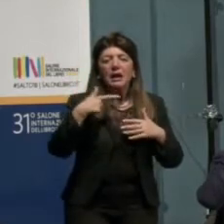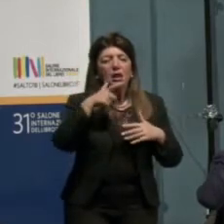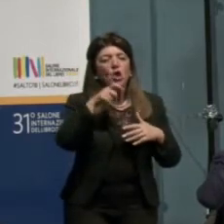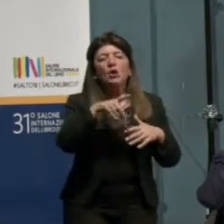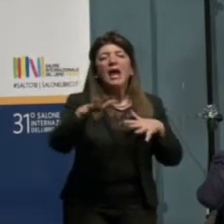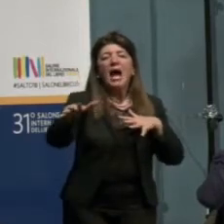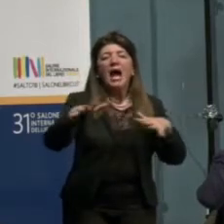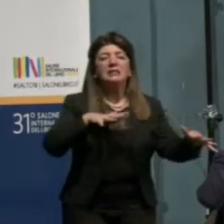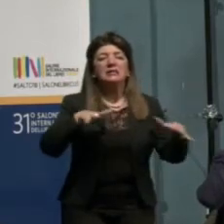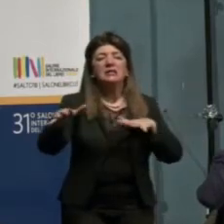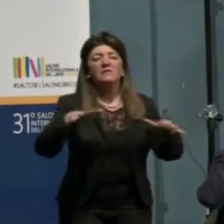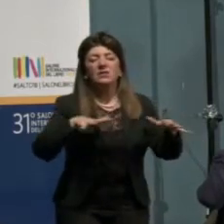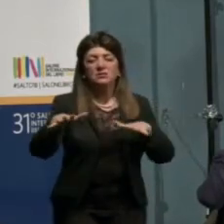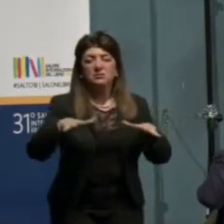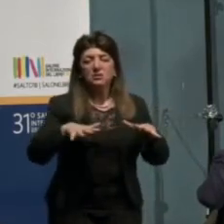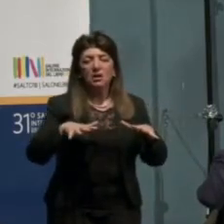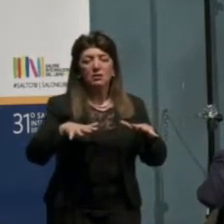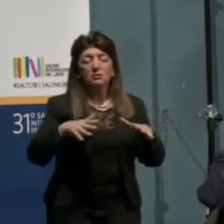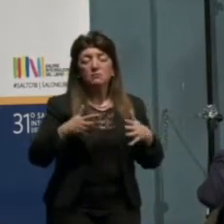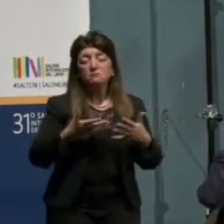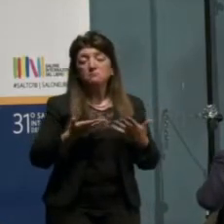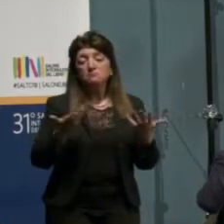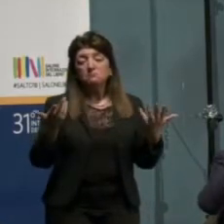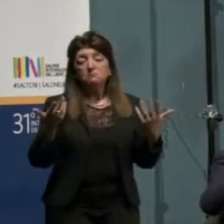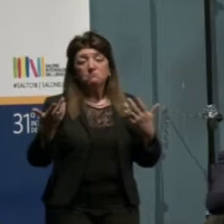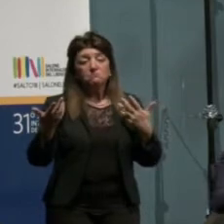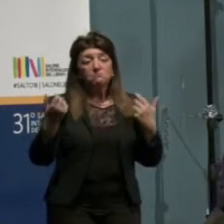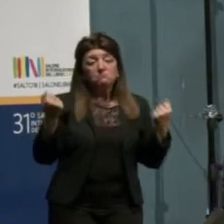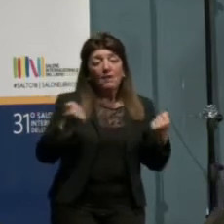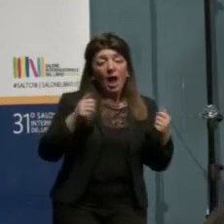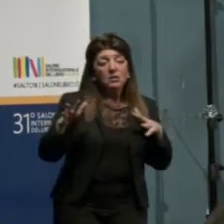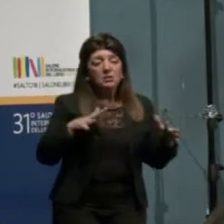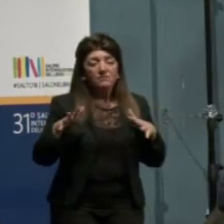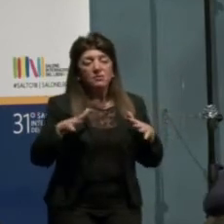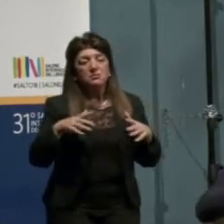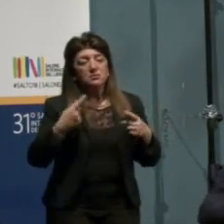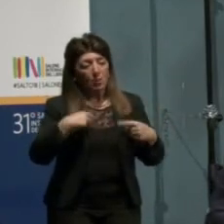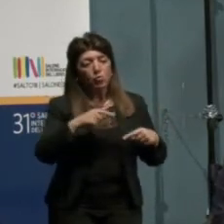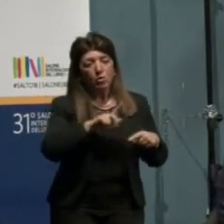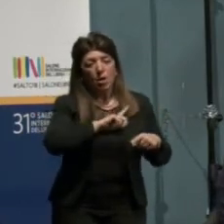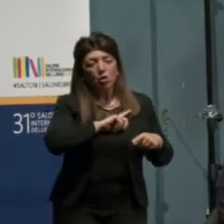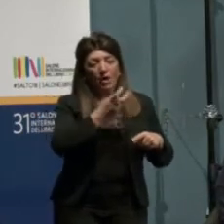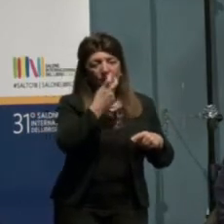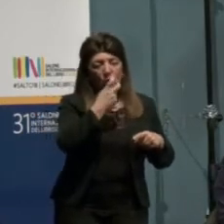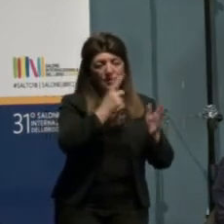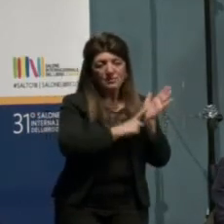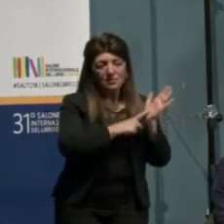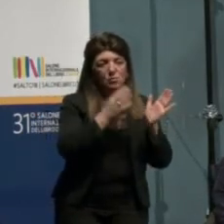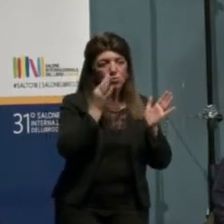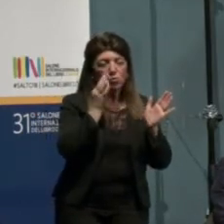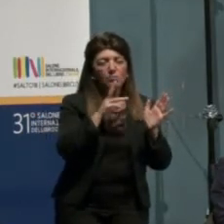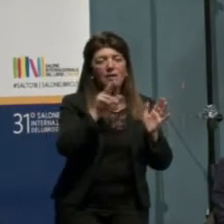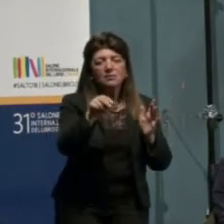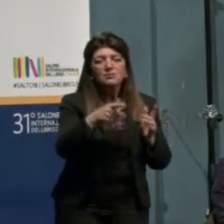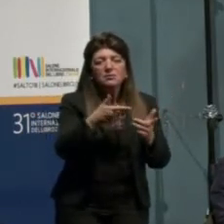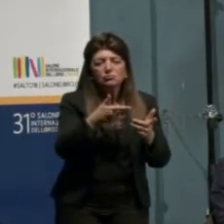attivista lo dicono spesso anche di noi avvocati dei diritti umani come se fosse un